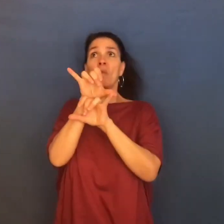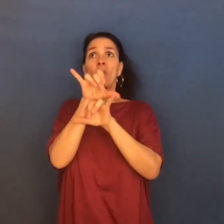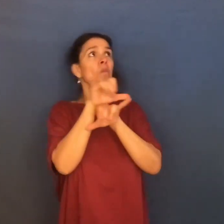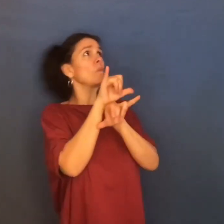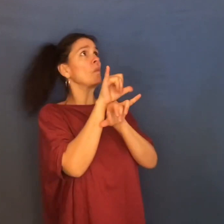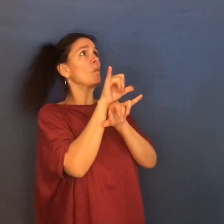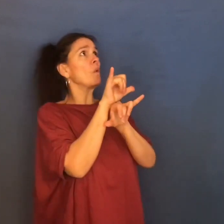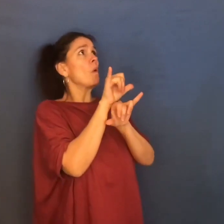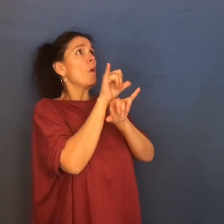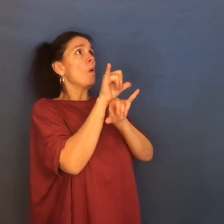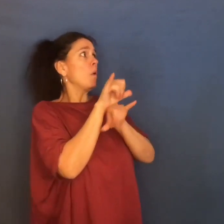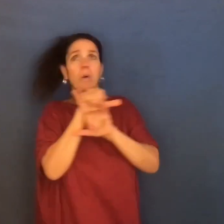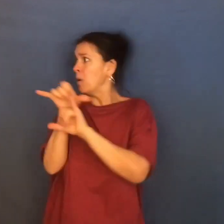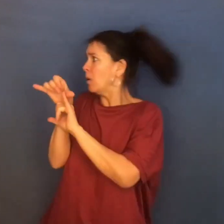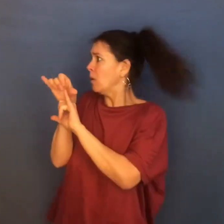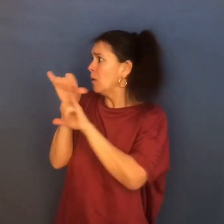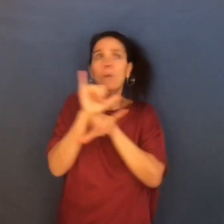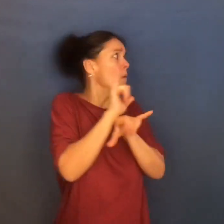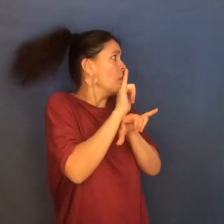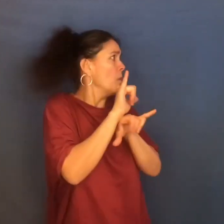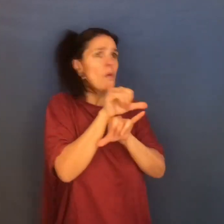stressé, interpella la vache.